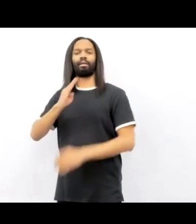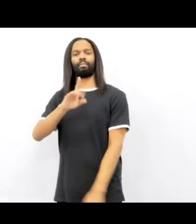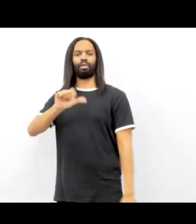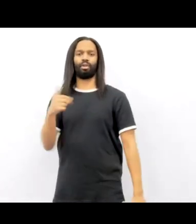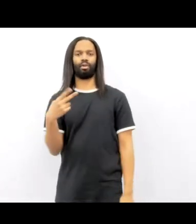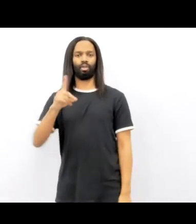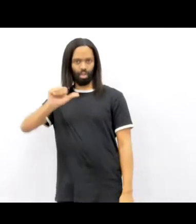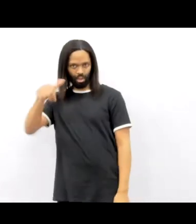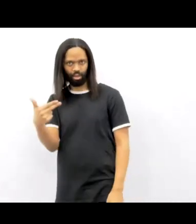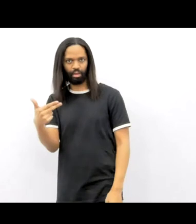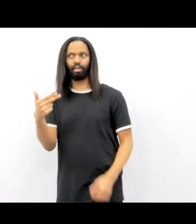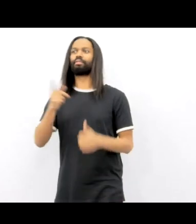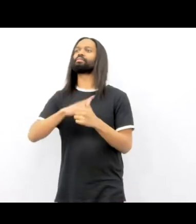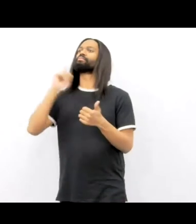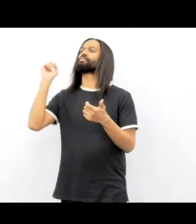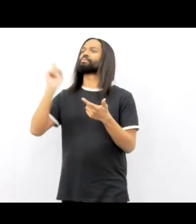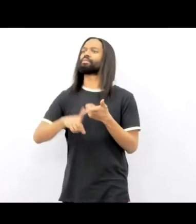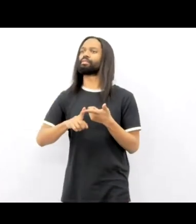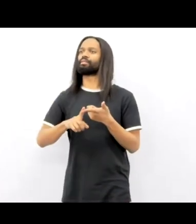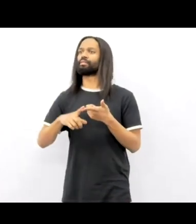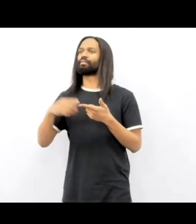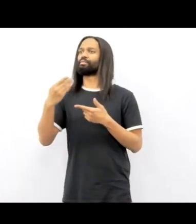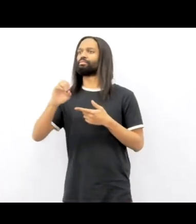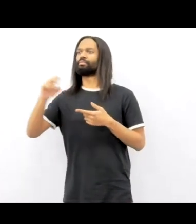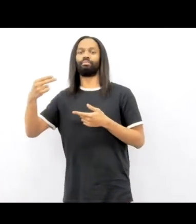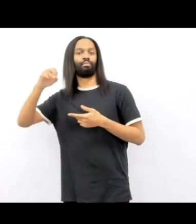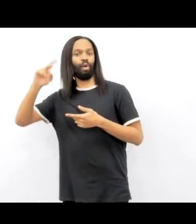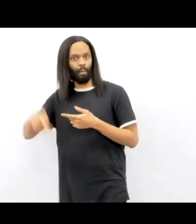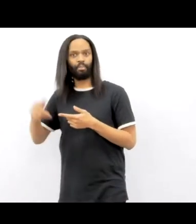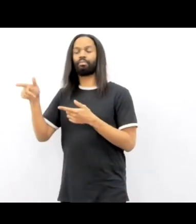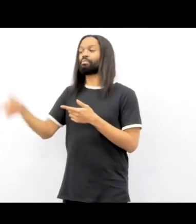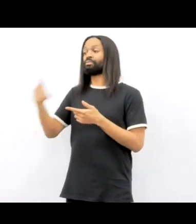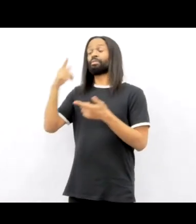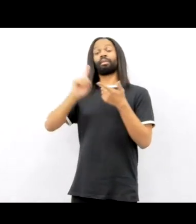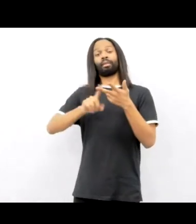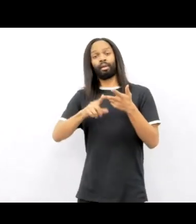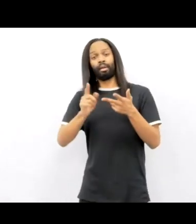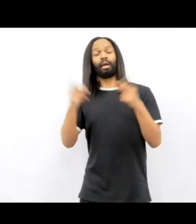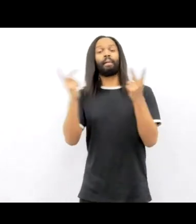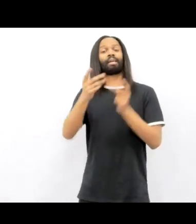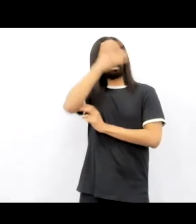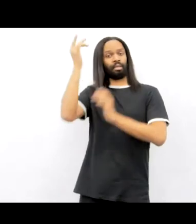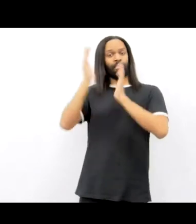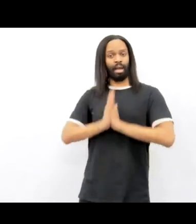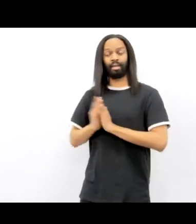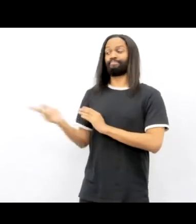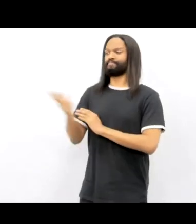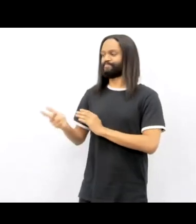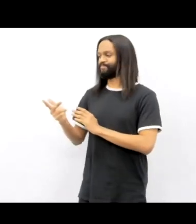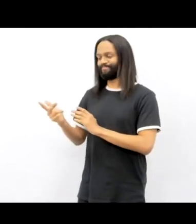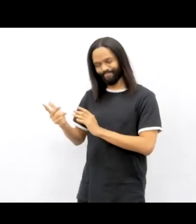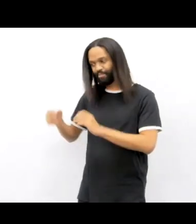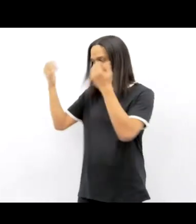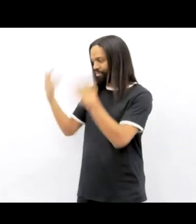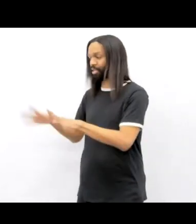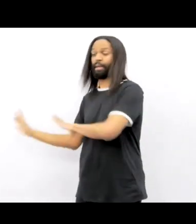son ville Blandan-Donop, et plus particulièrement la proximité avec le parc Sainte-Marie pour s'installer sur le quartier d